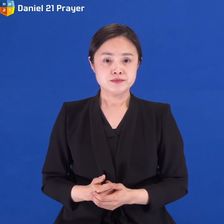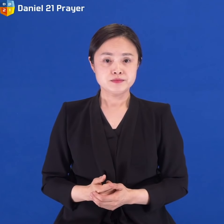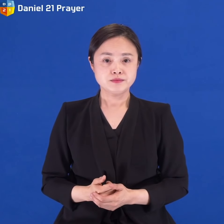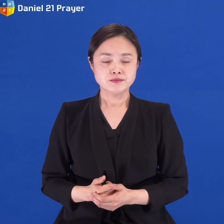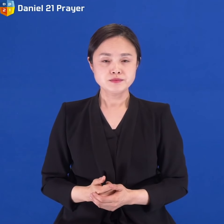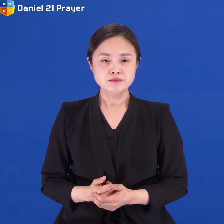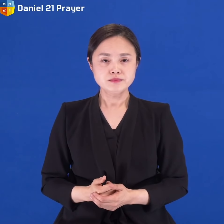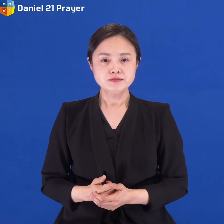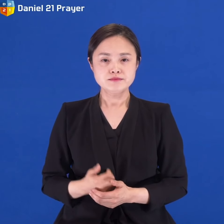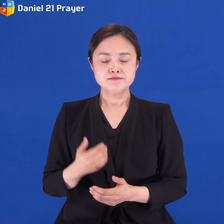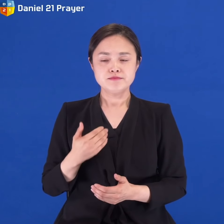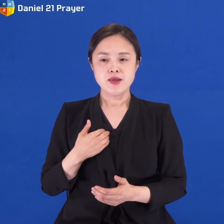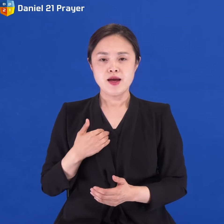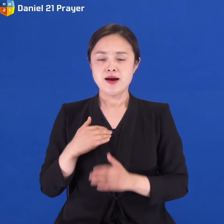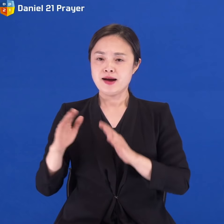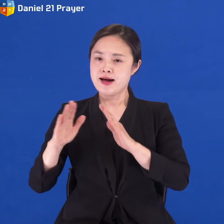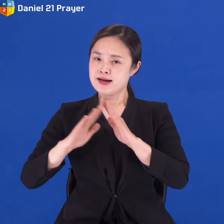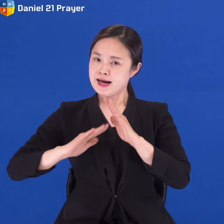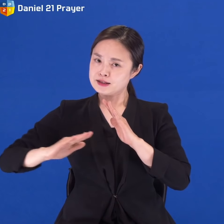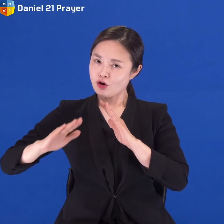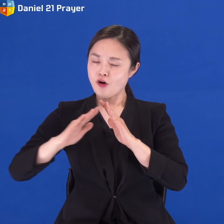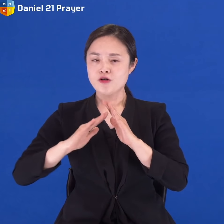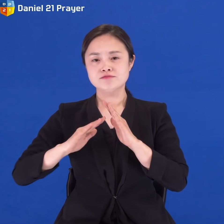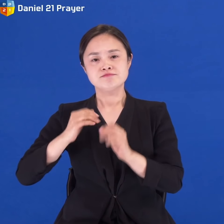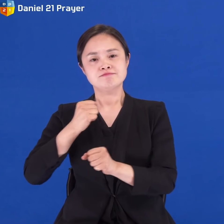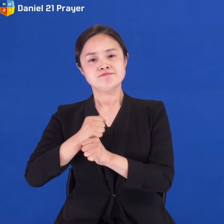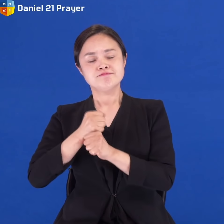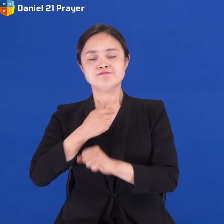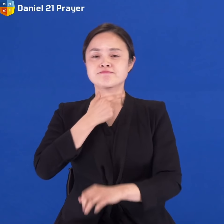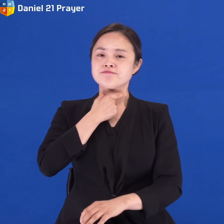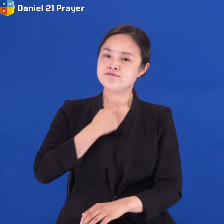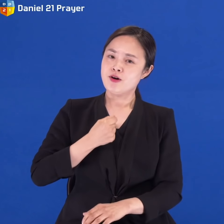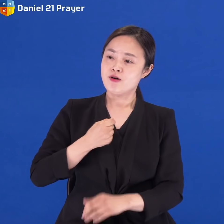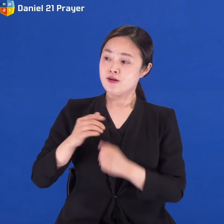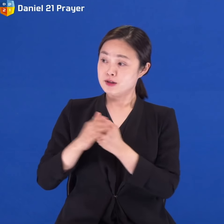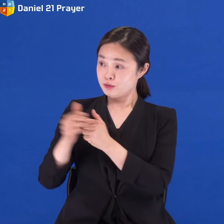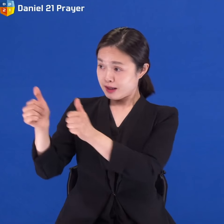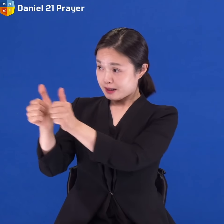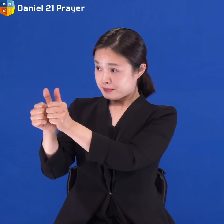가정을 이뤄보겠다고 시작한 저의 결혼은